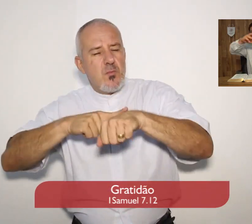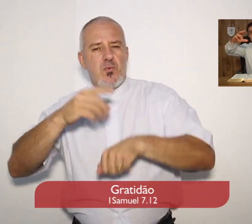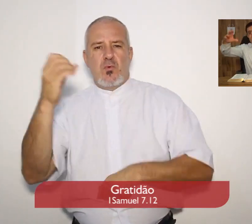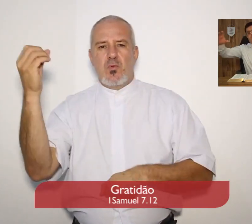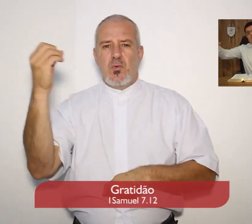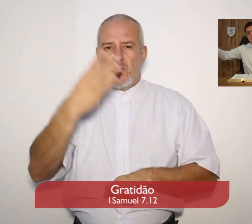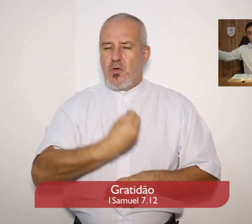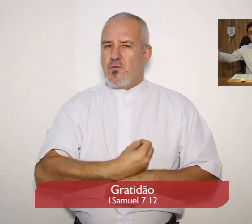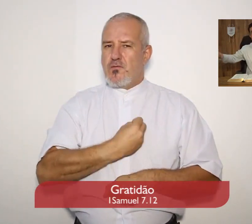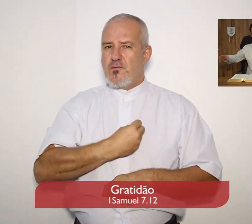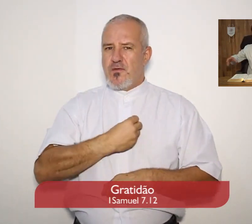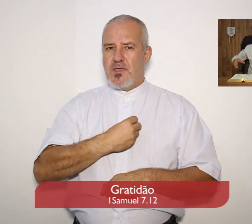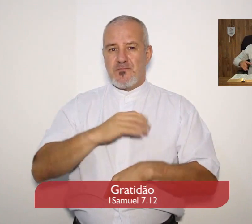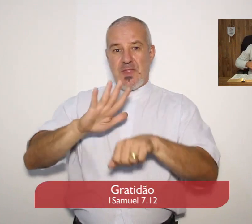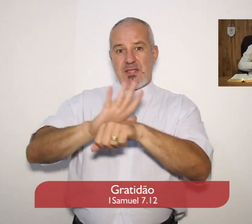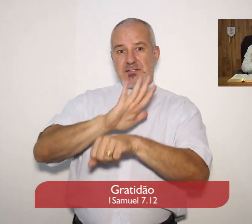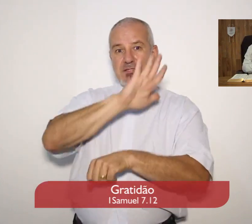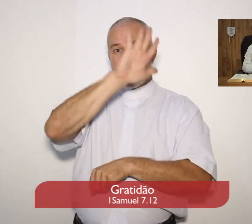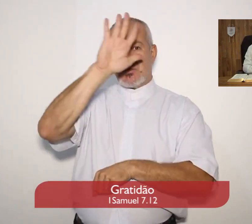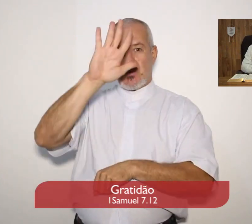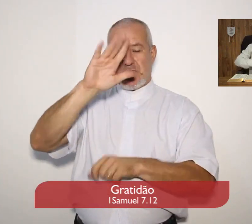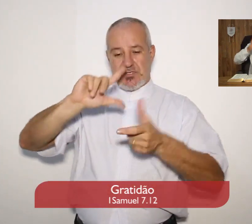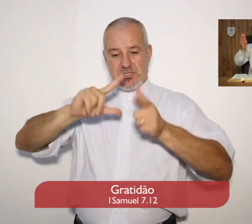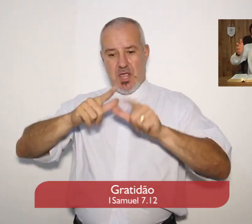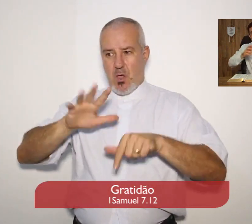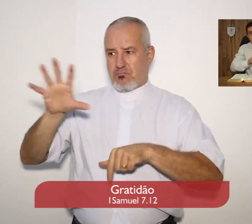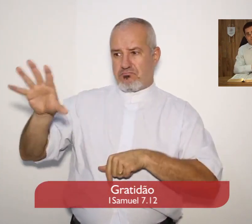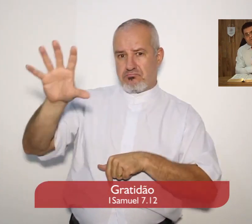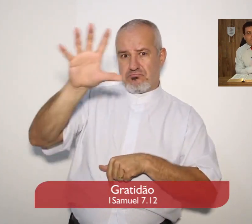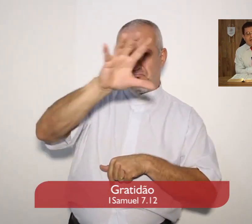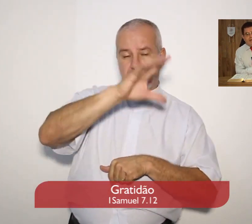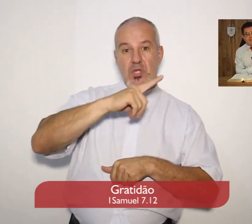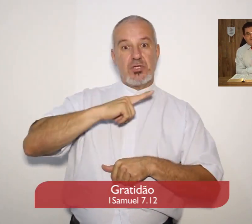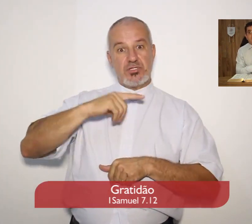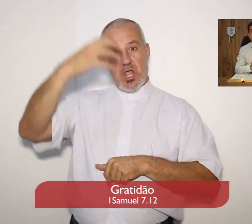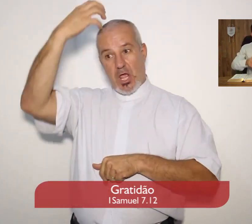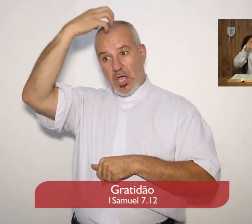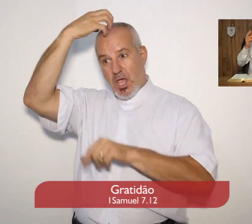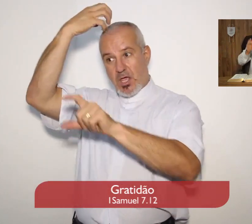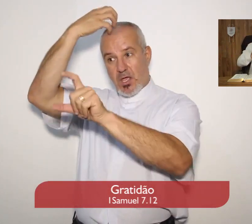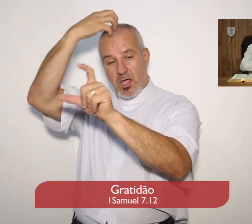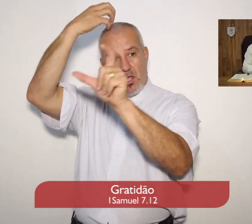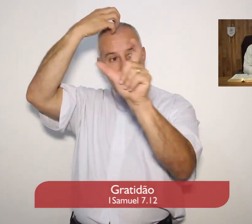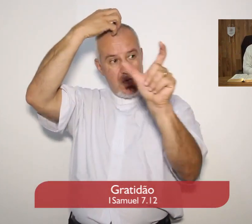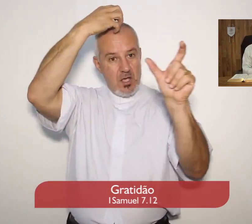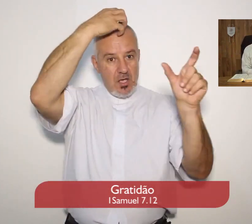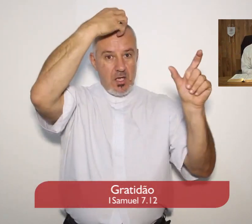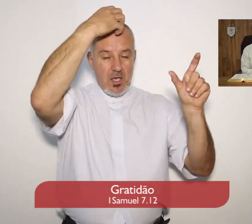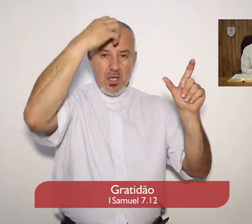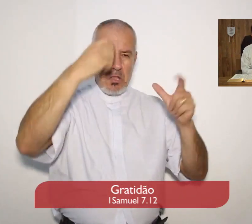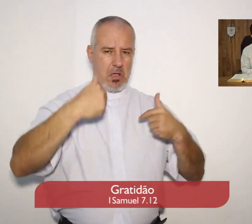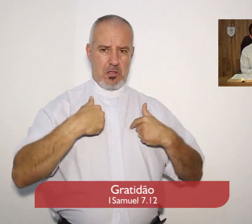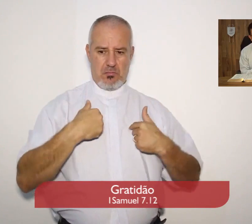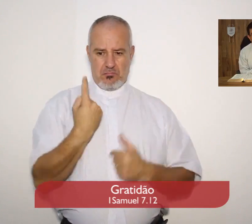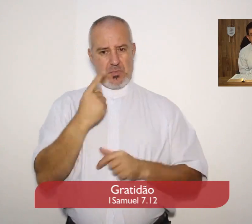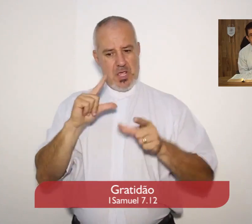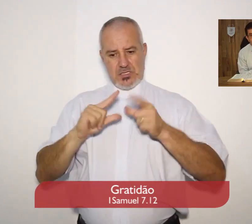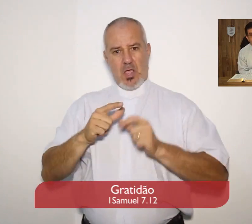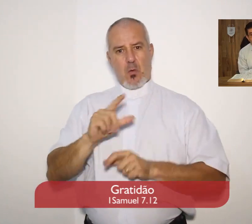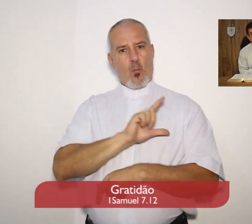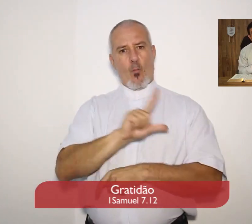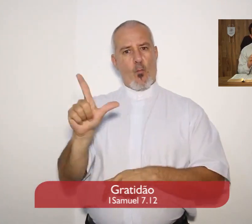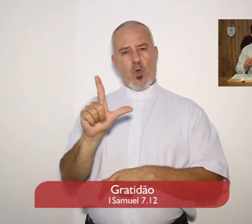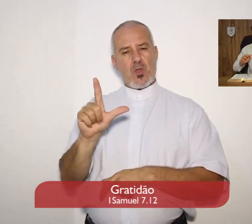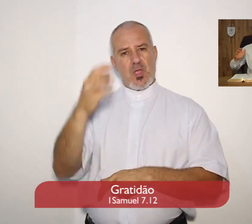as demais nações no entorno de Israel possuíam os seus monarcas, possuíam os seus reis. Muitas